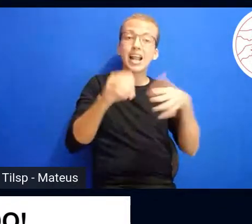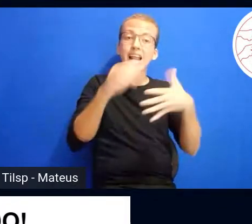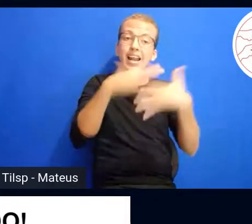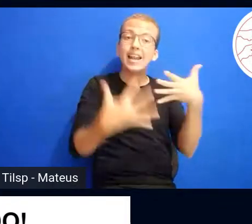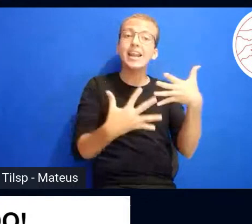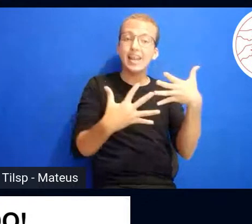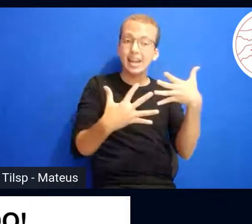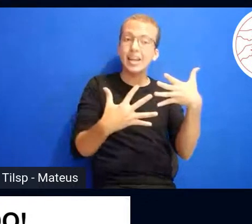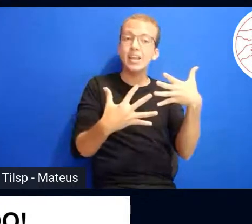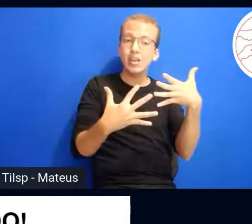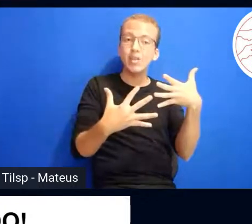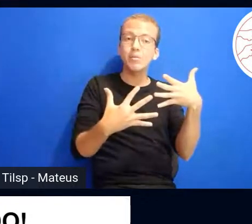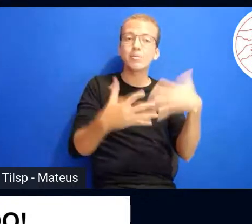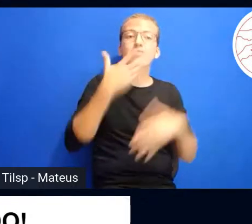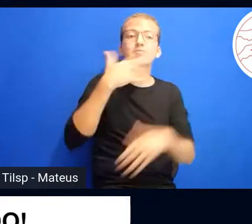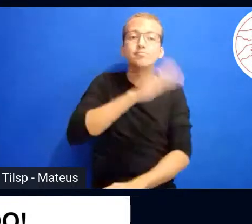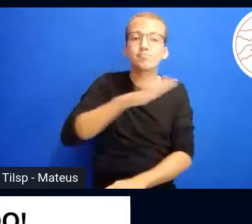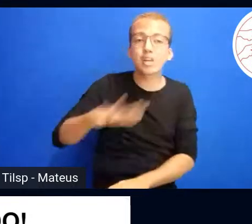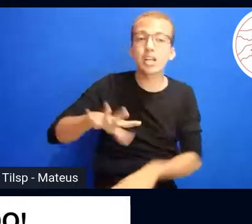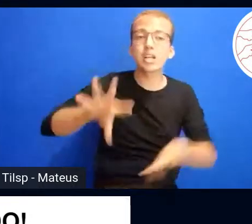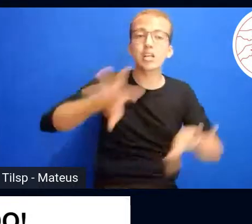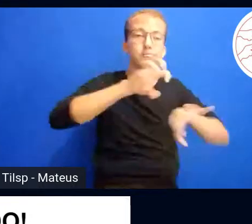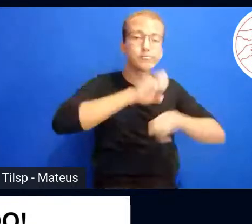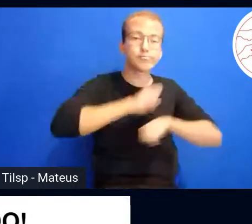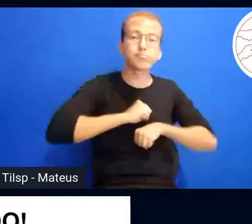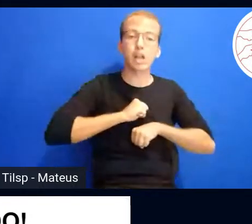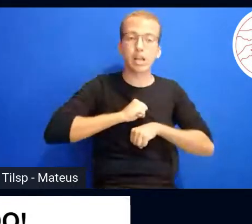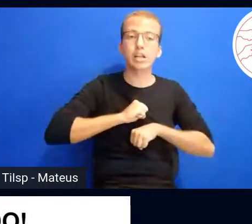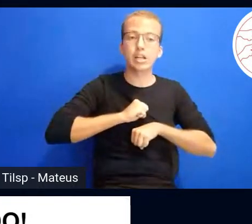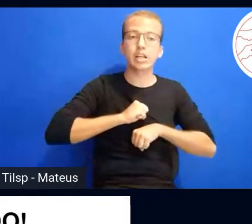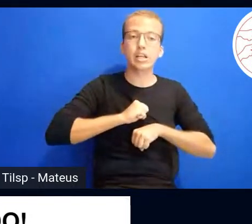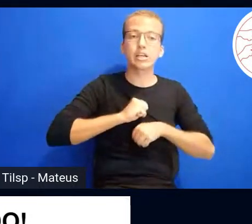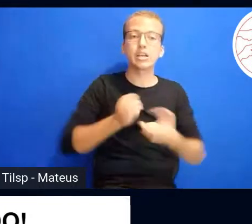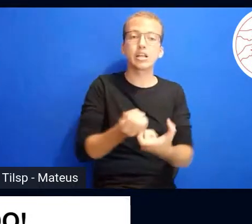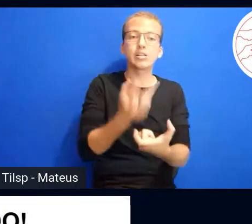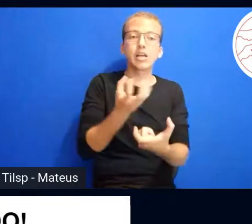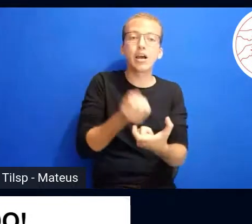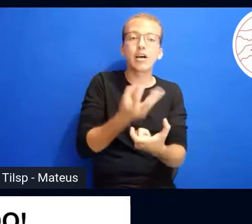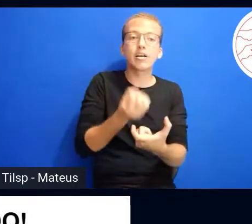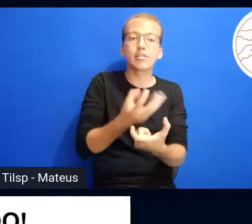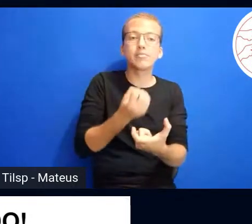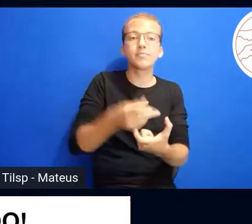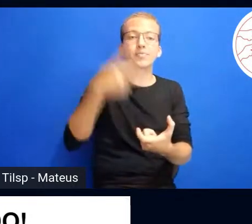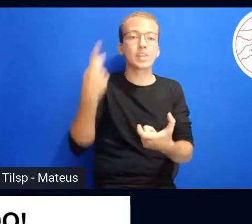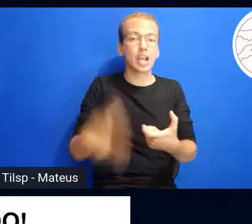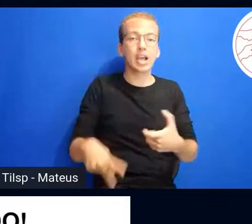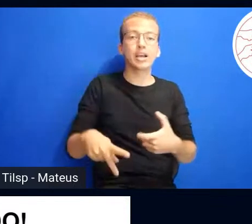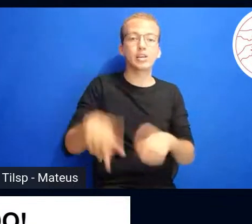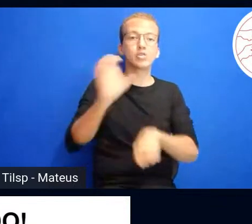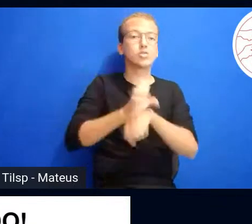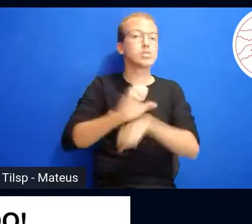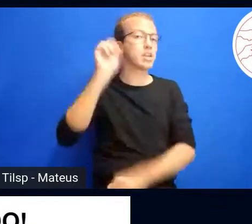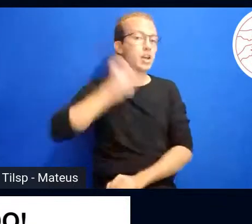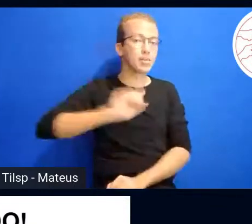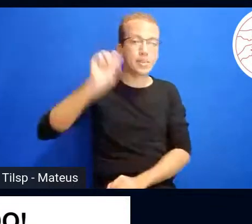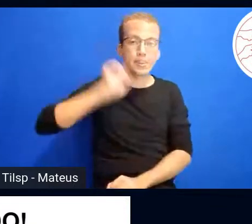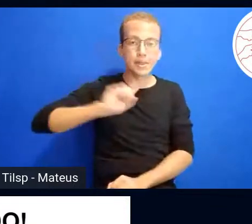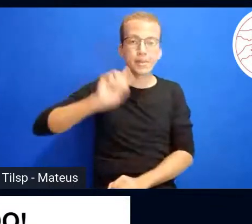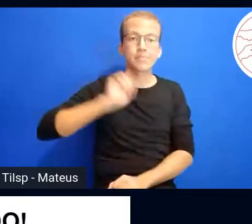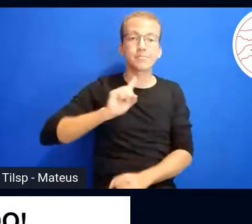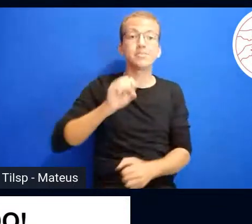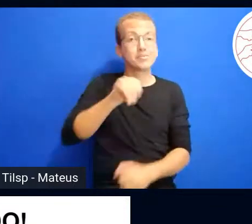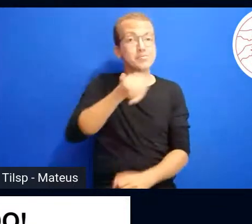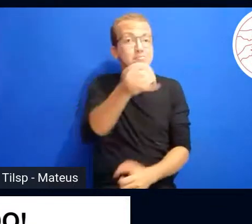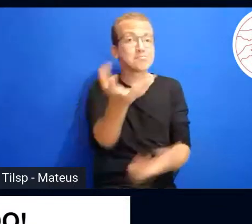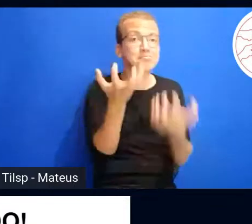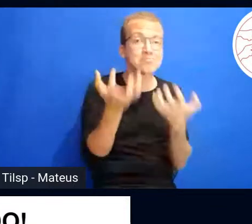fase de alfabetização no ensino público, né, aqui em Minas Gerais. Então, quem puder assistir, será um prazer. A